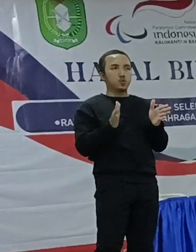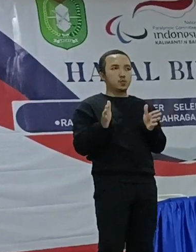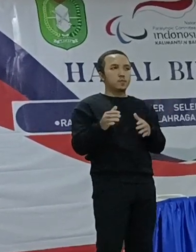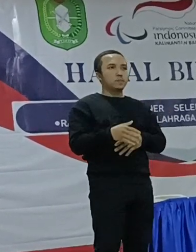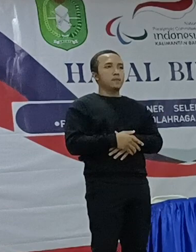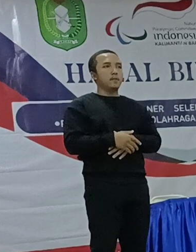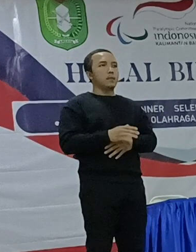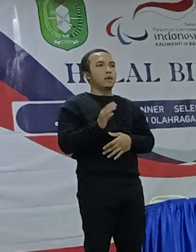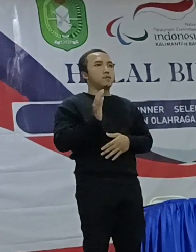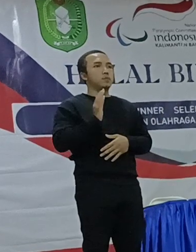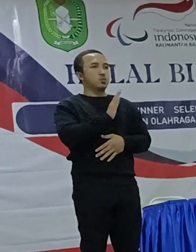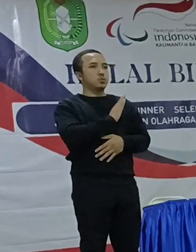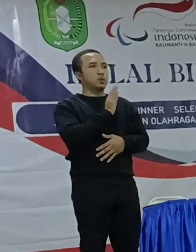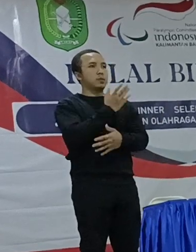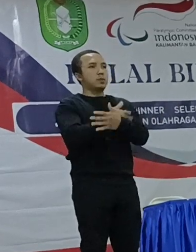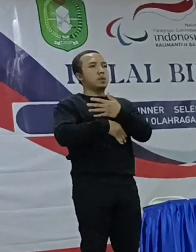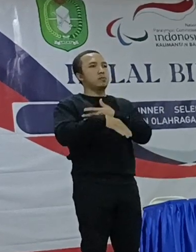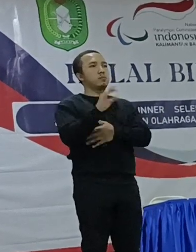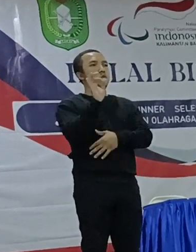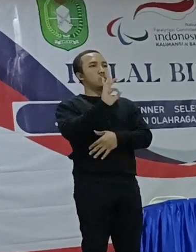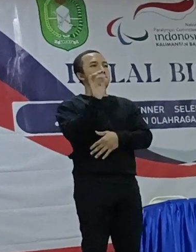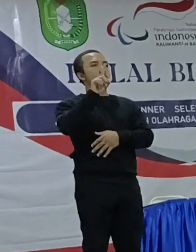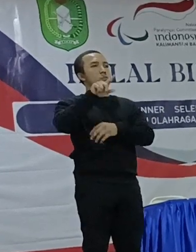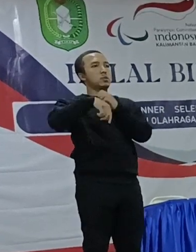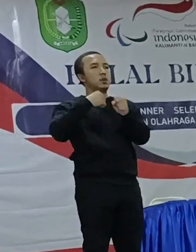belum setahun ya. Kalau dulu sebagai